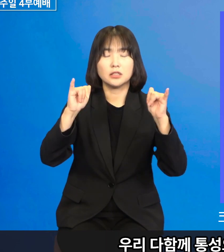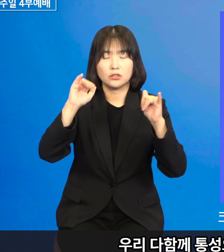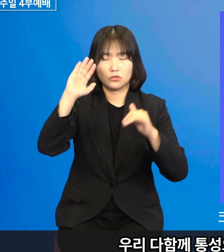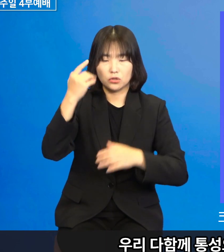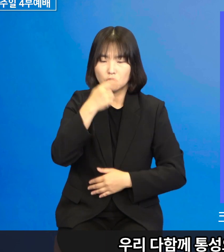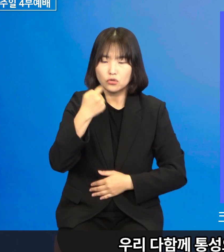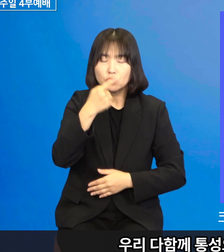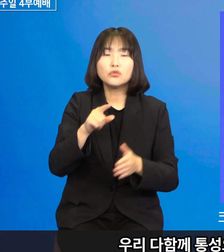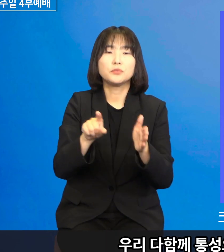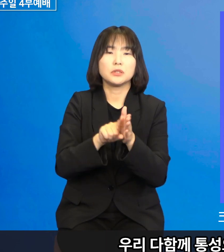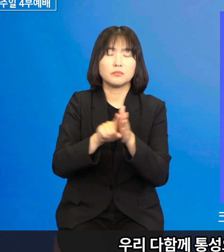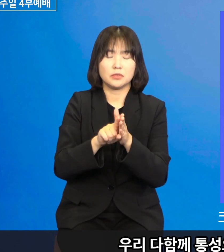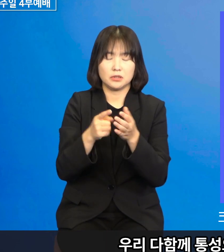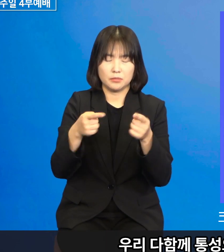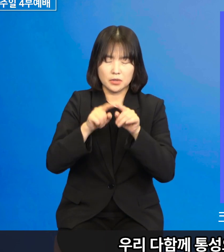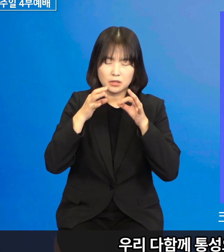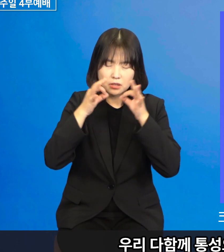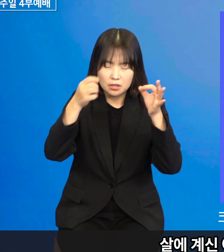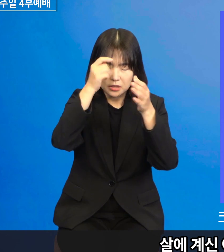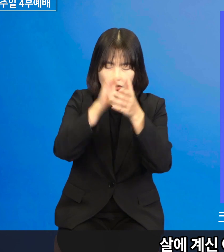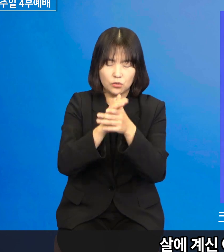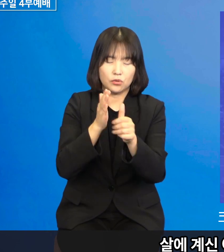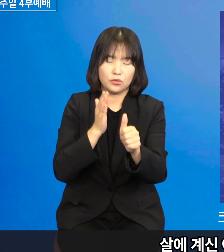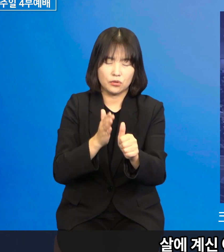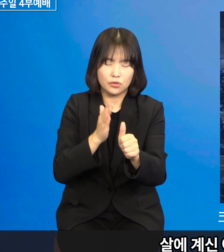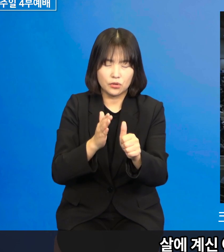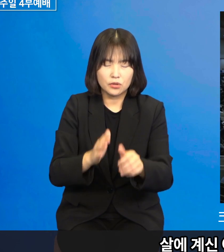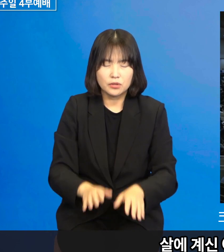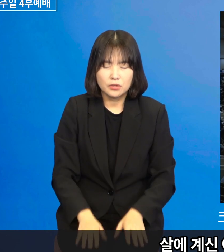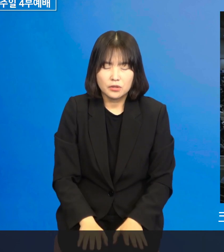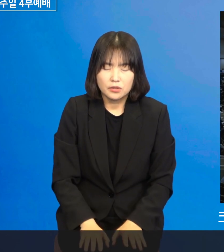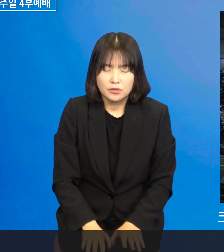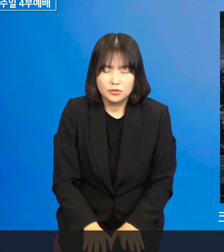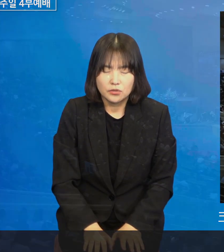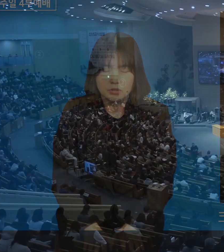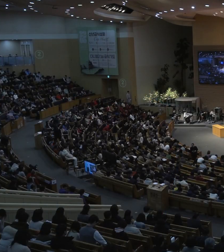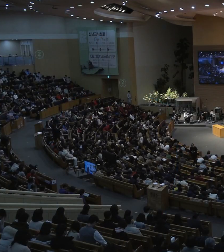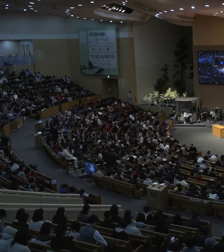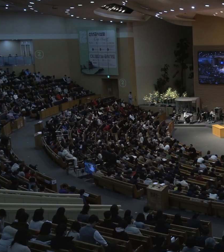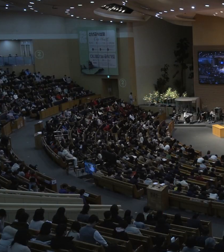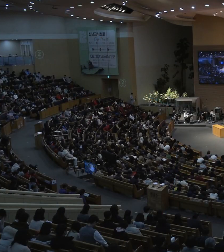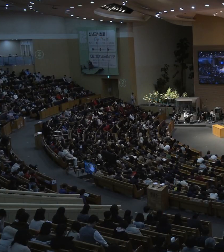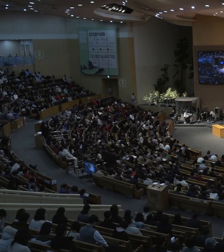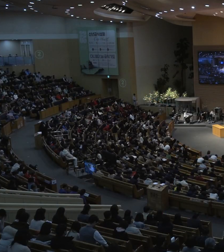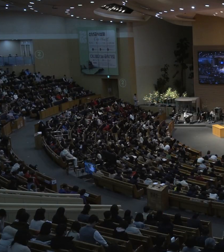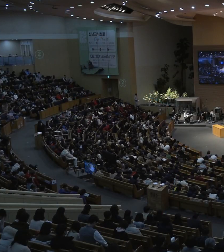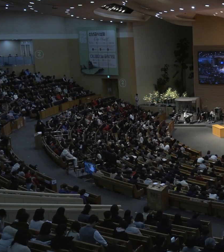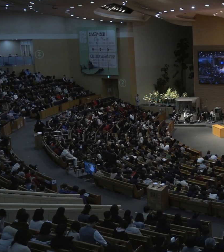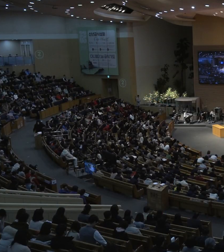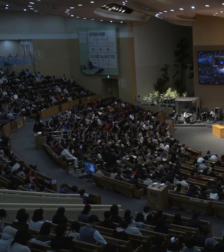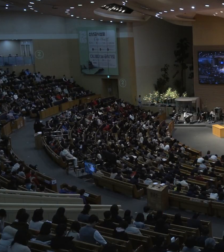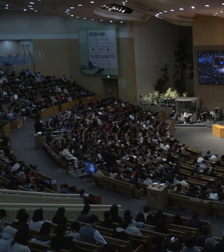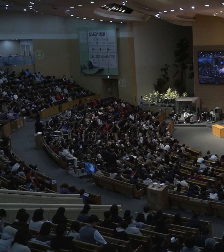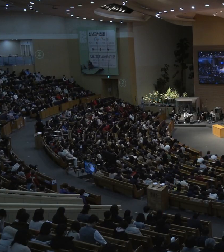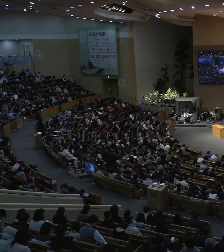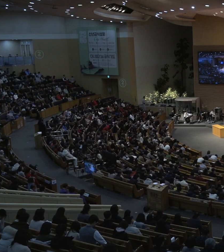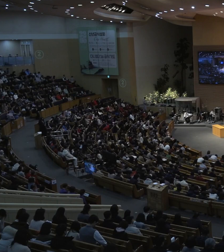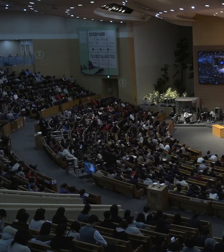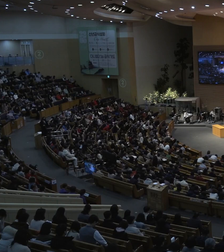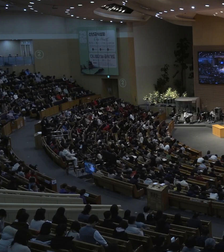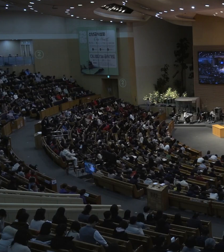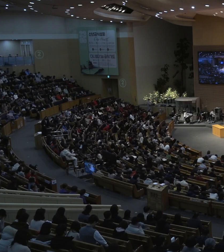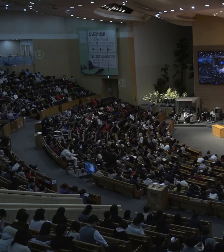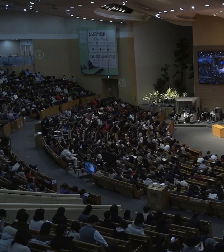믿습니다. 함께 동성으로 기도하겠습니다. 살아계신 아버지 하나님, 그렇습니다. 하나님, 이 성탄의 놀라운